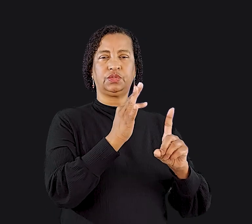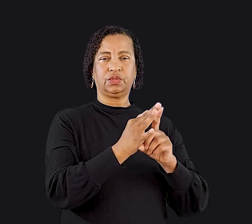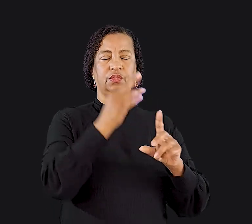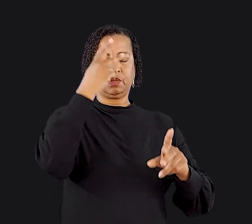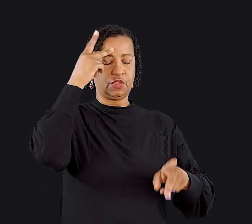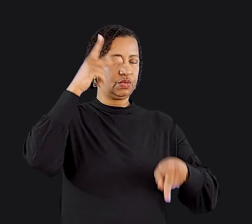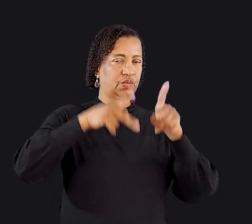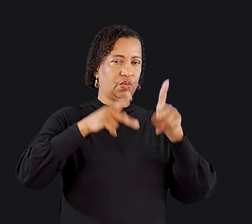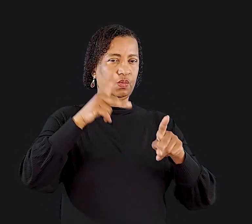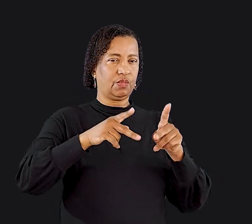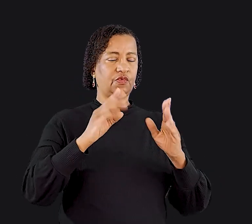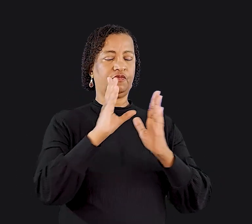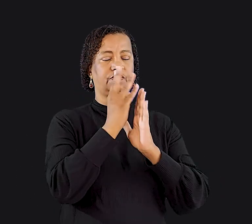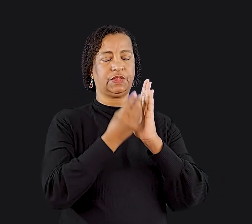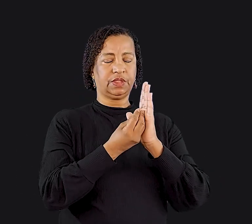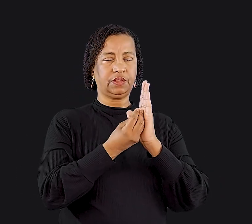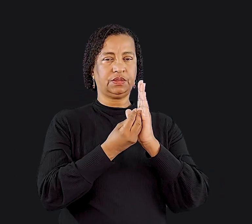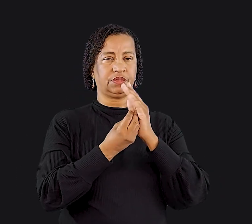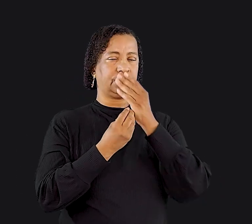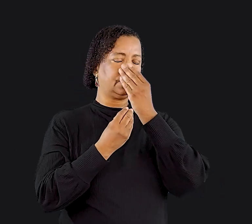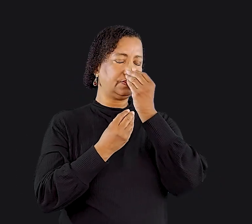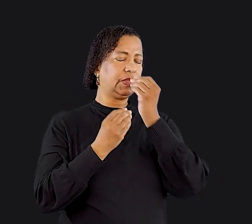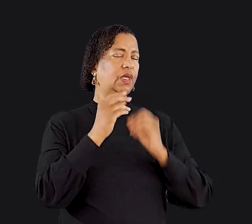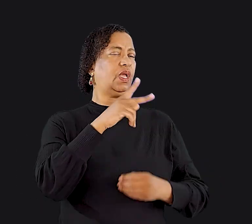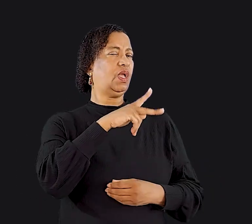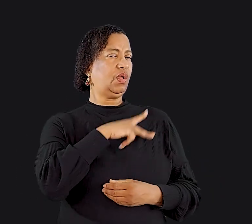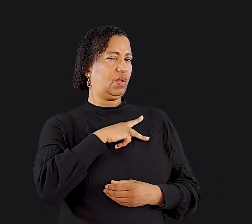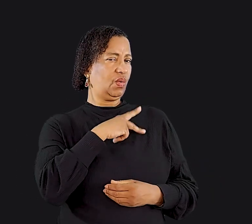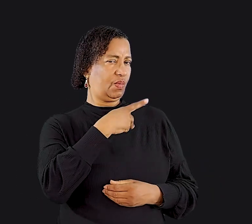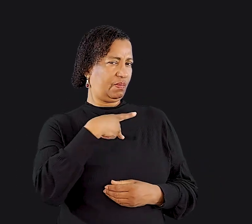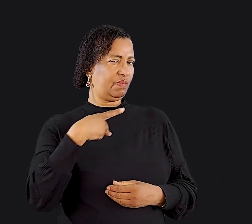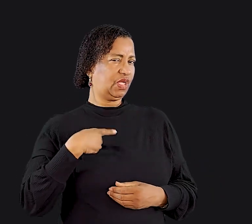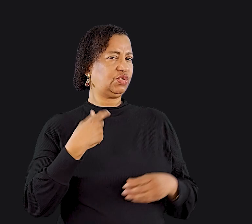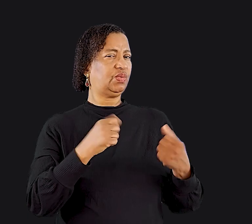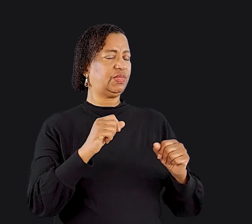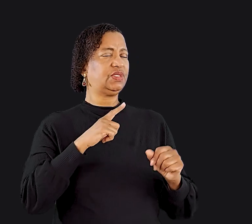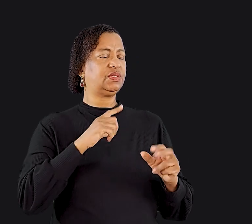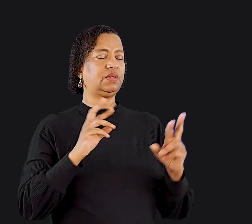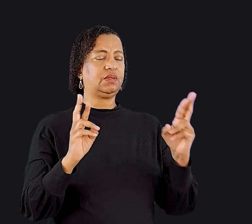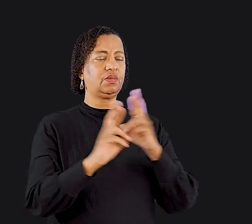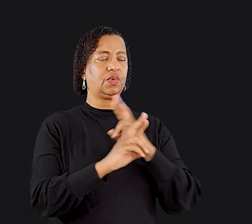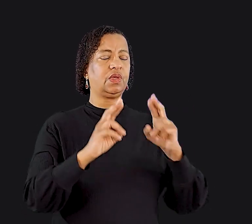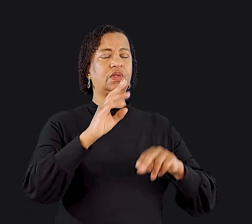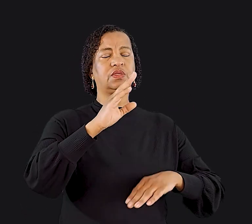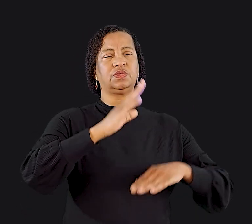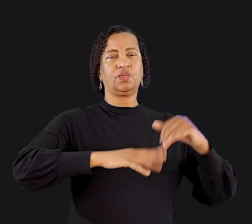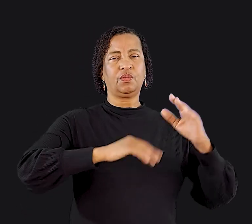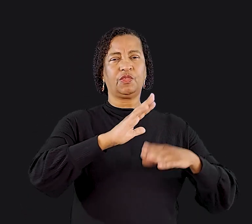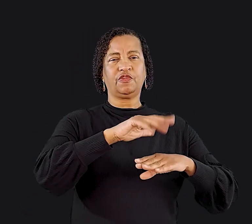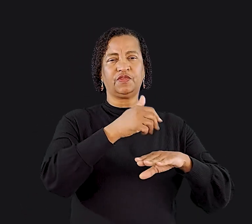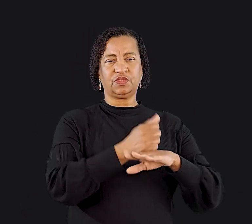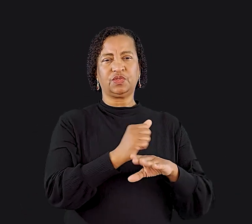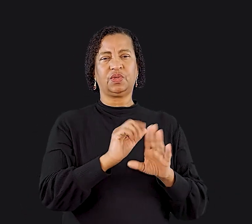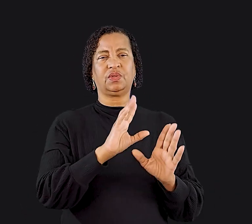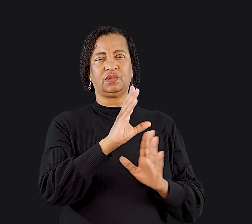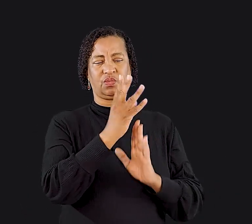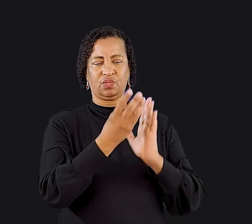Timóteo com o povo no corpo de Cristo. Será que o pastor tem que ter uma relação profissional com a congregação de sua